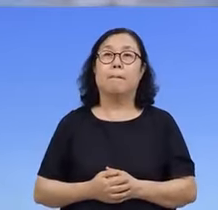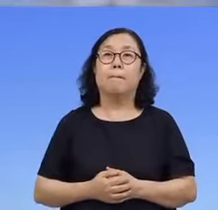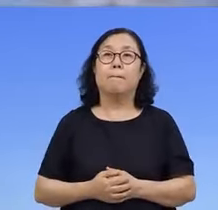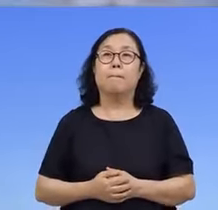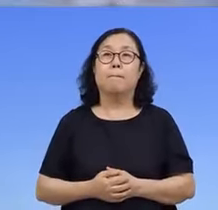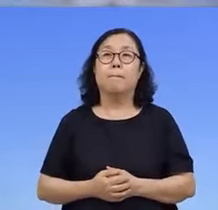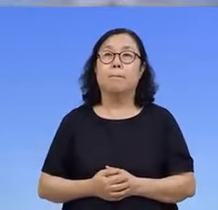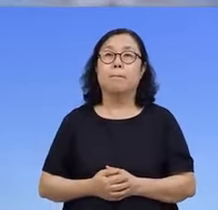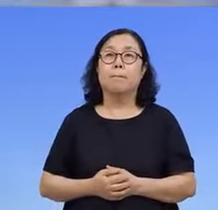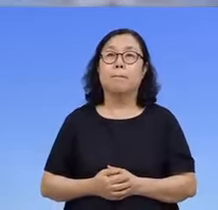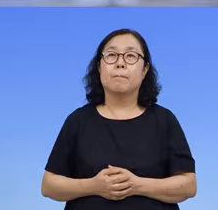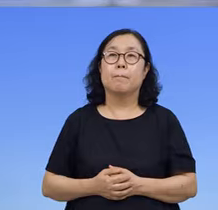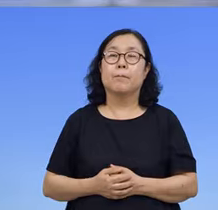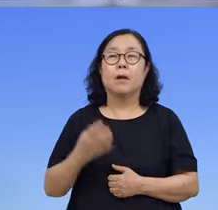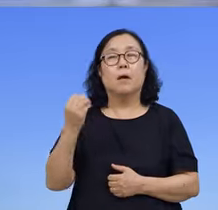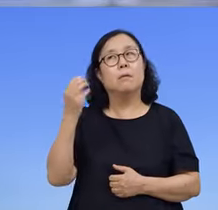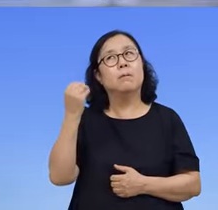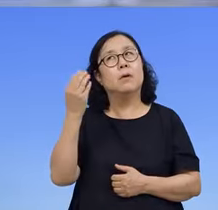그렇게 하고는